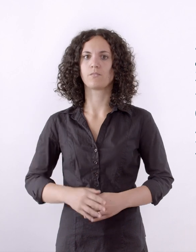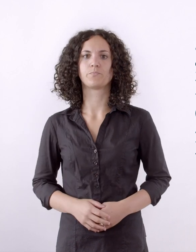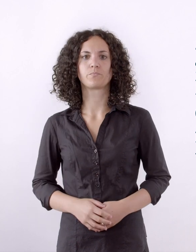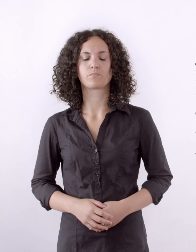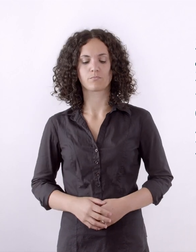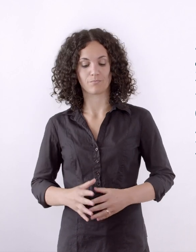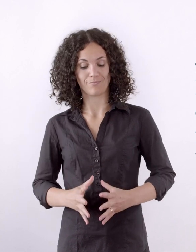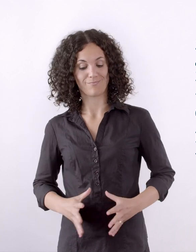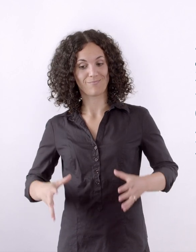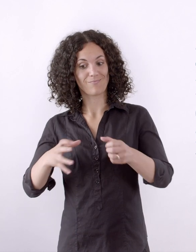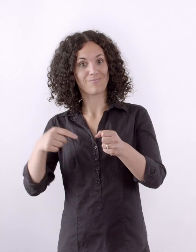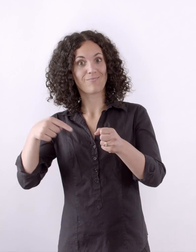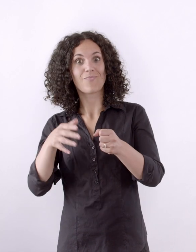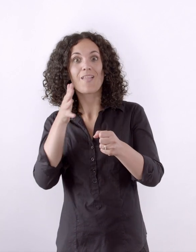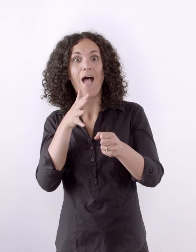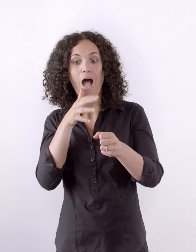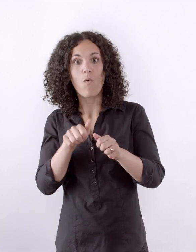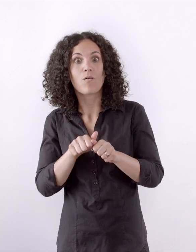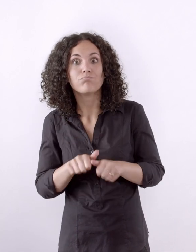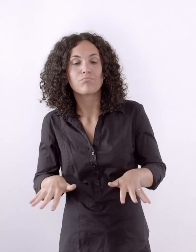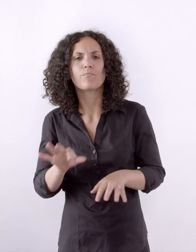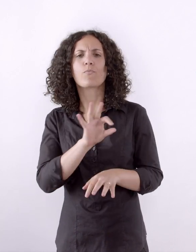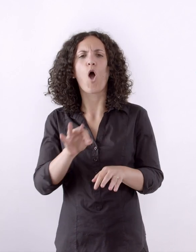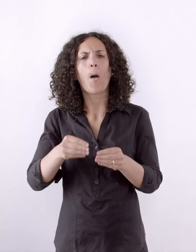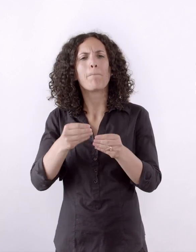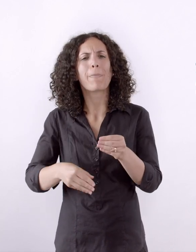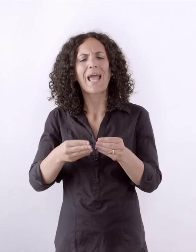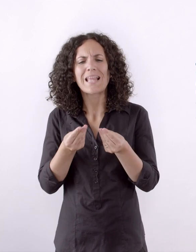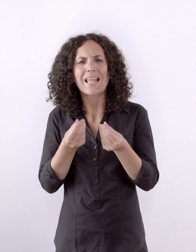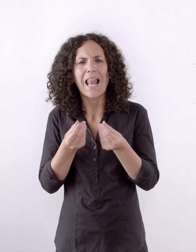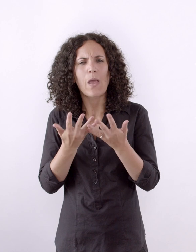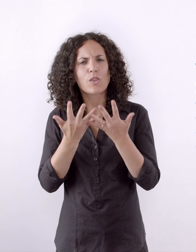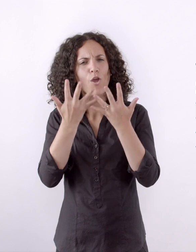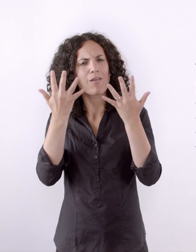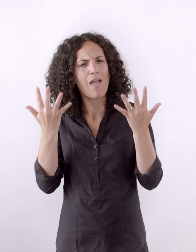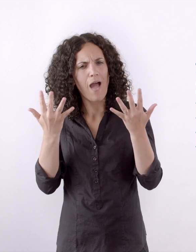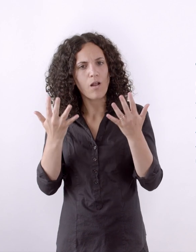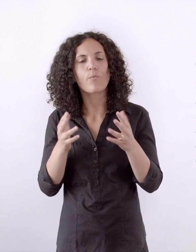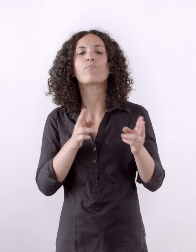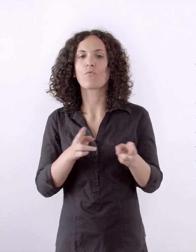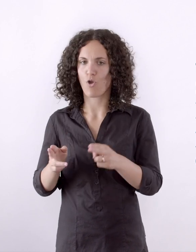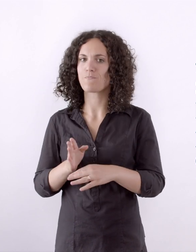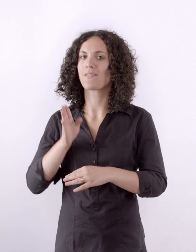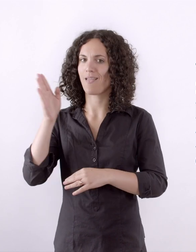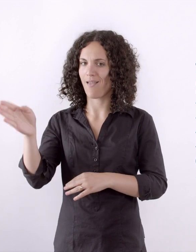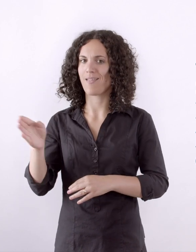contrazioni dolorose. Quando si rompe il sacco amniotico, si sono rotte le acque, o se hai delle perdite di liquido